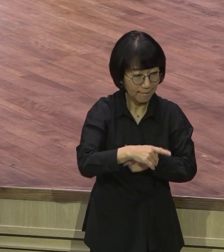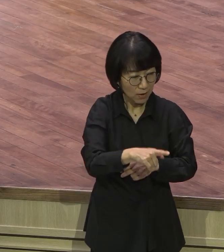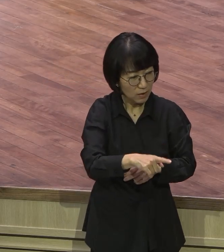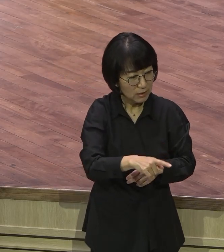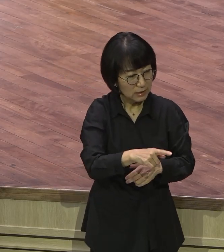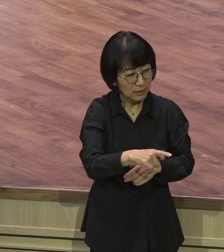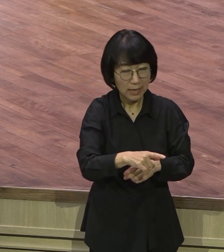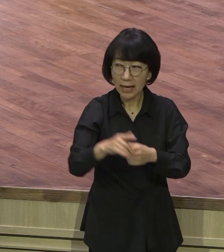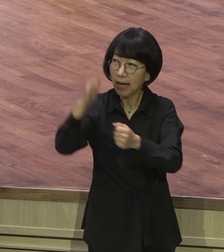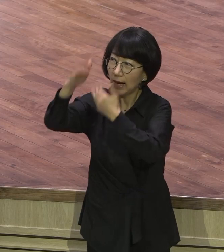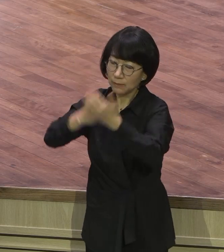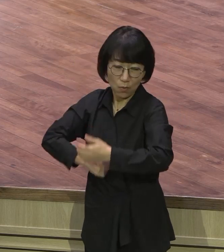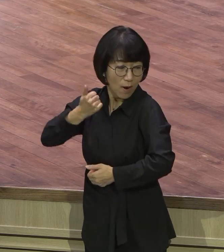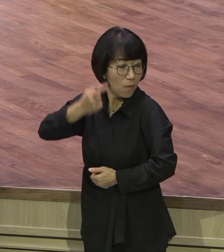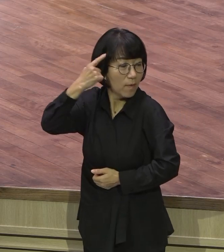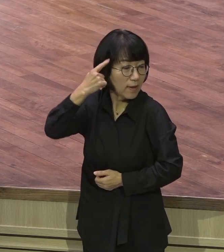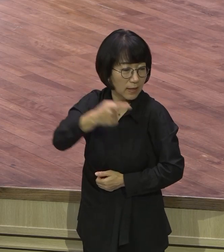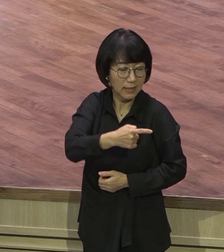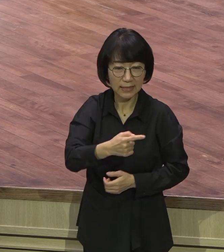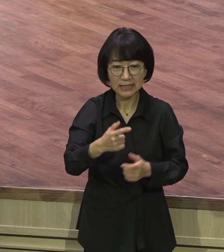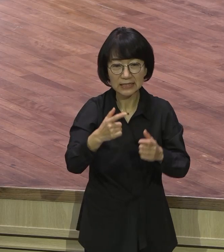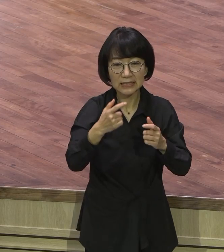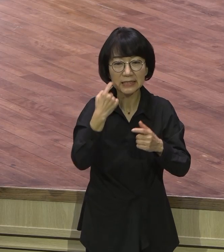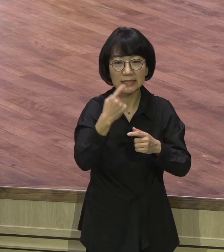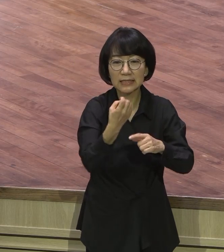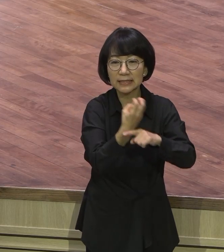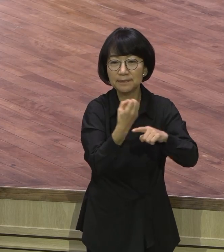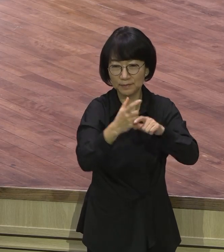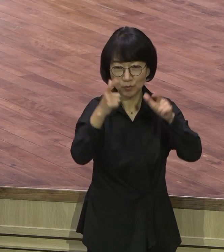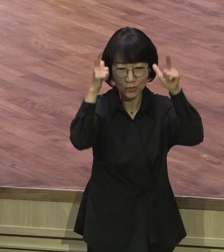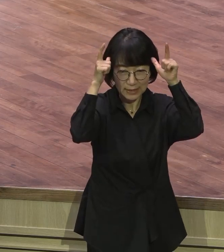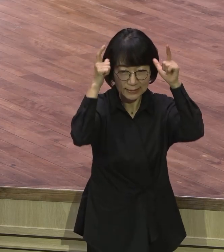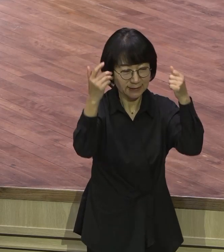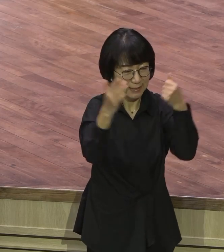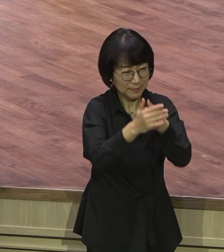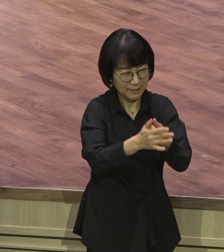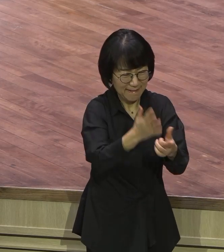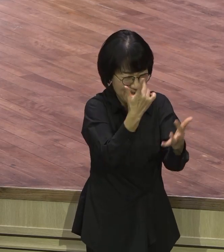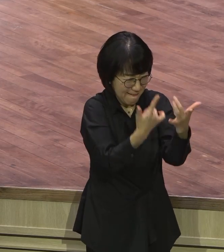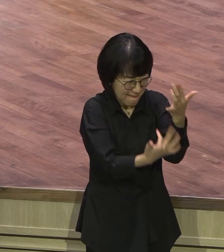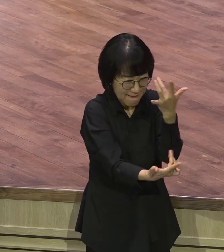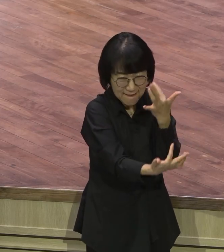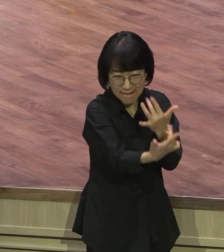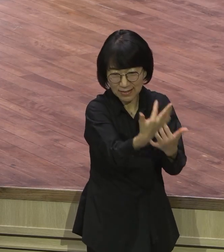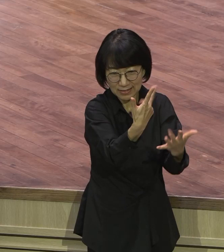재로 만들어가지고 이스라엘 백성들을 싹 다 마시라고 그랬어요.